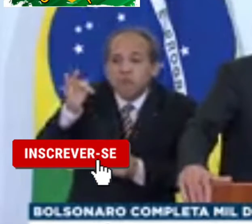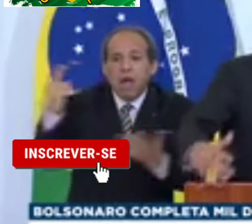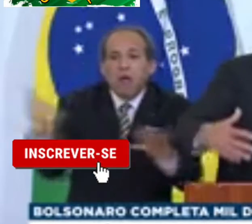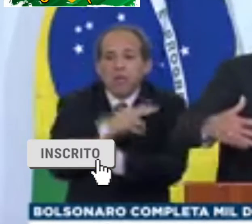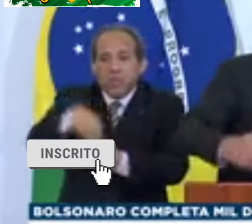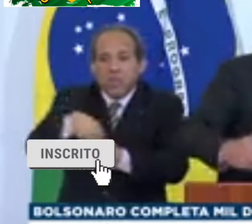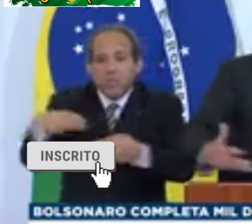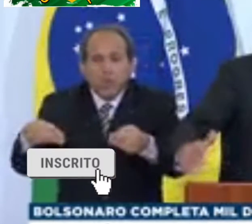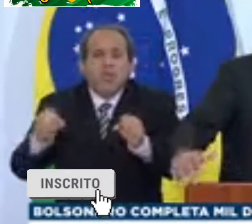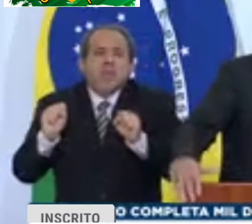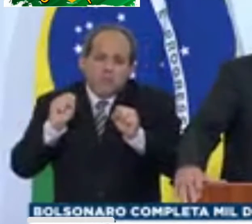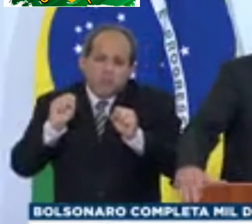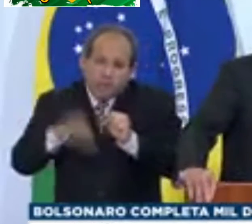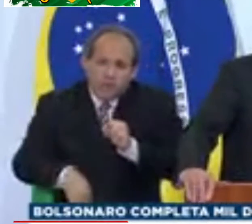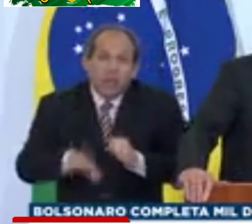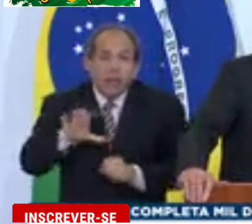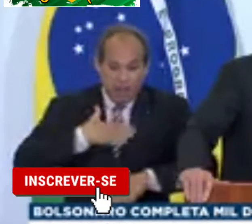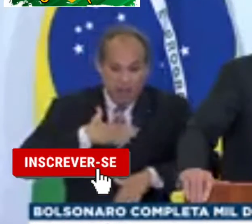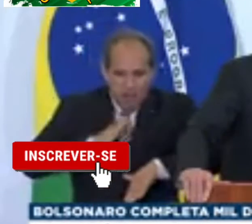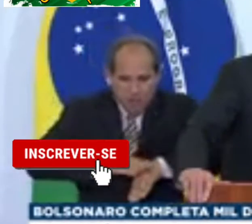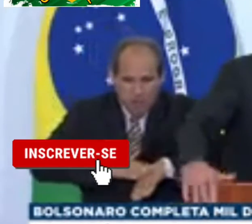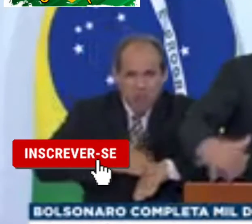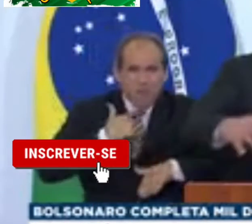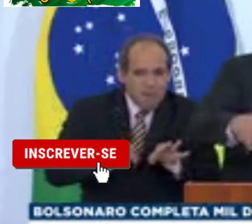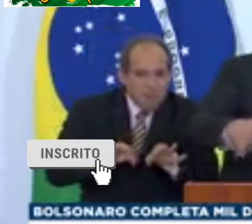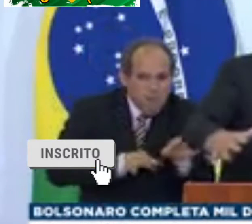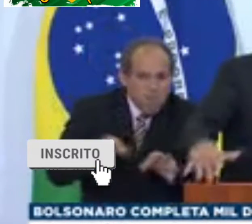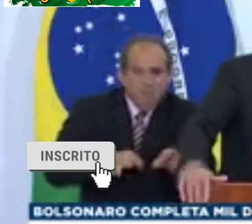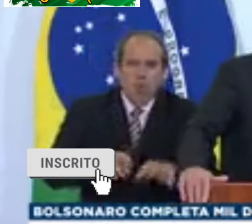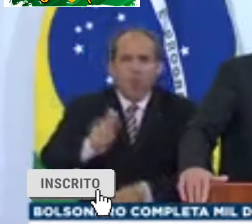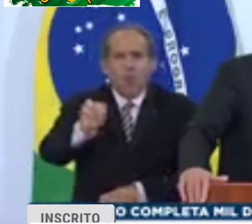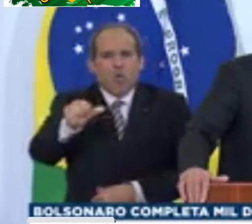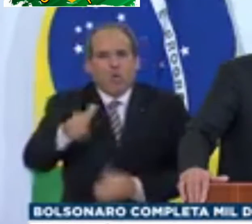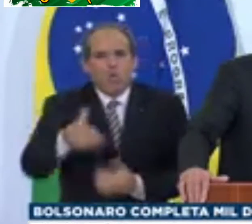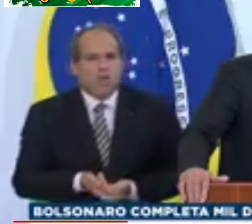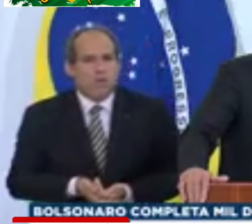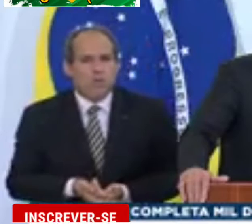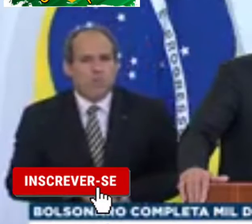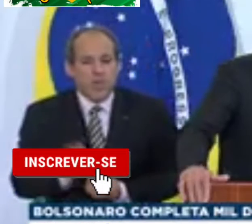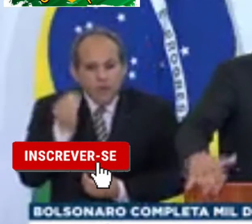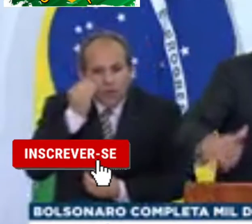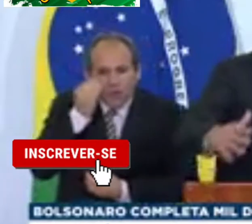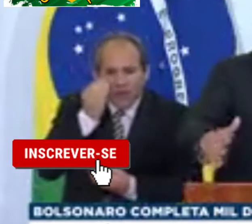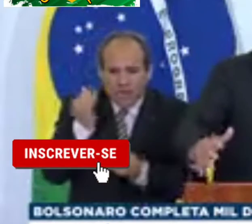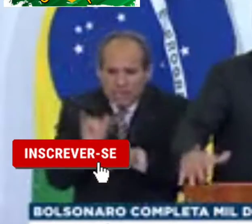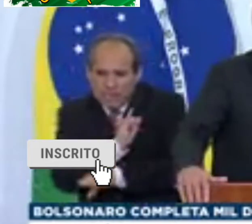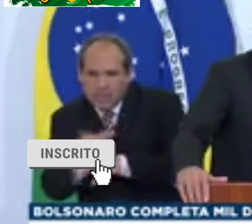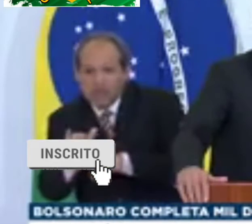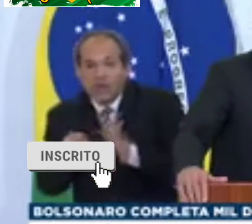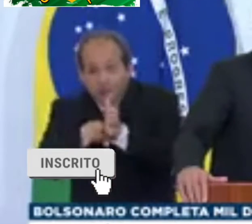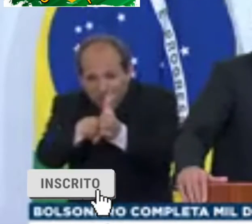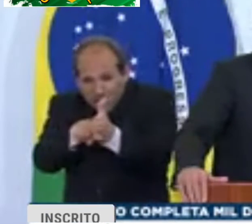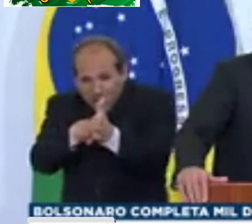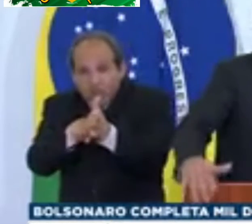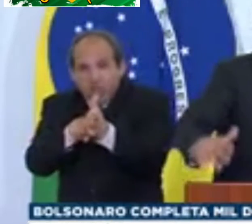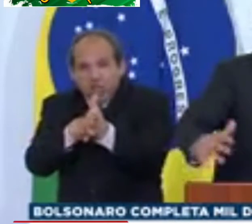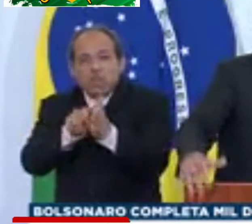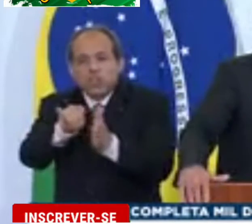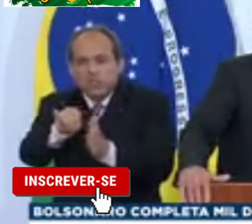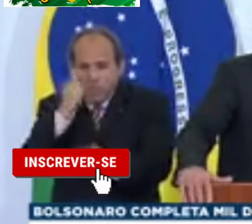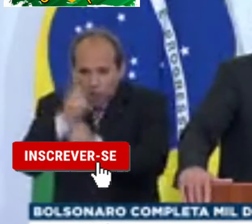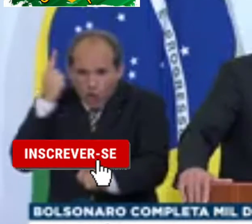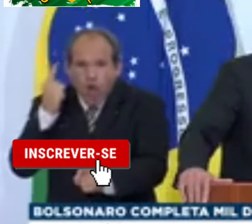não será da vontade nossa. Nós vamos buscar maneira de, obviamente, apurar o caso e